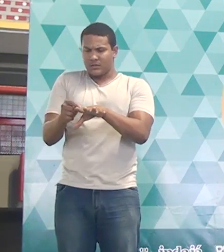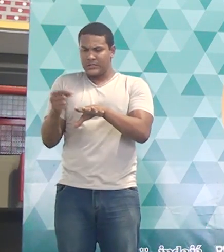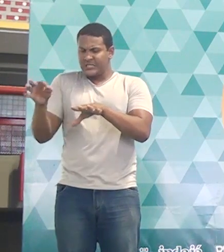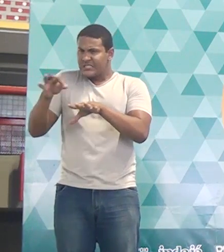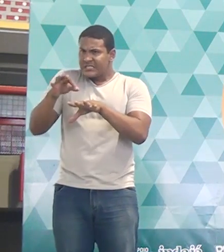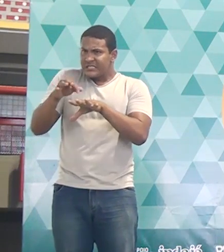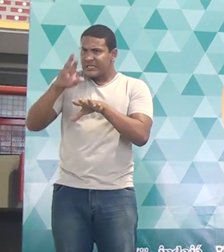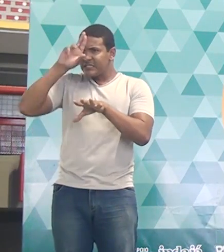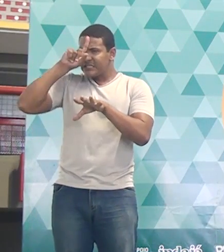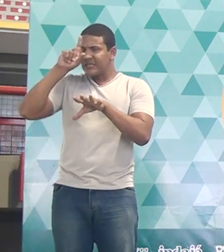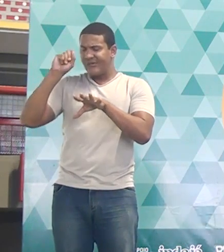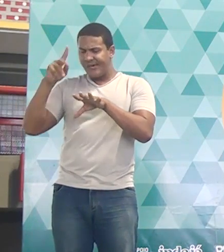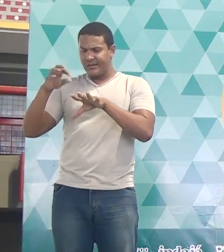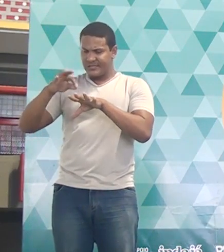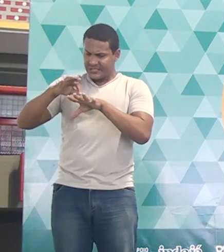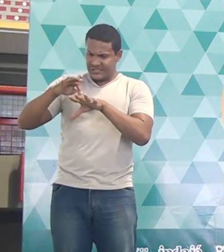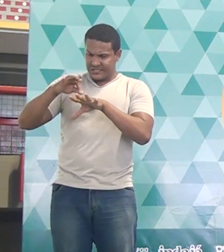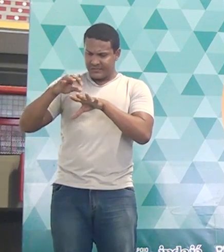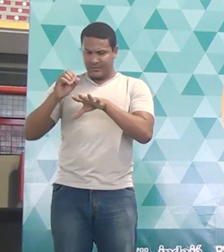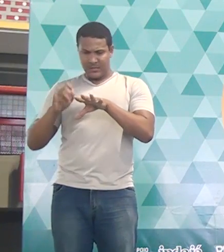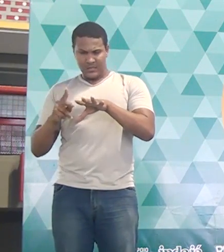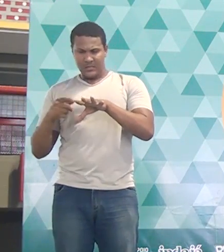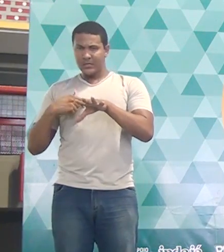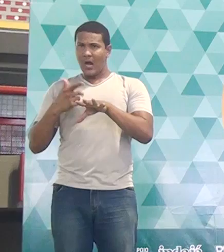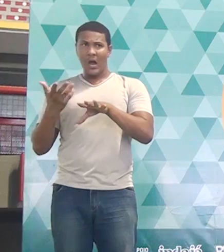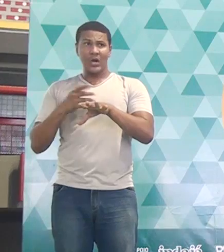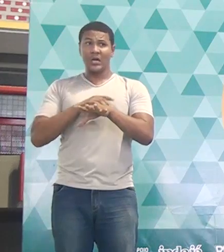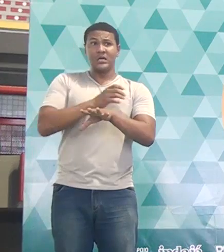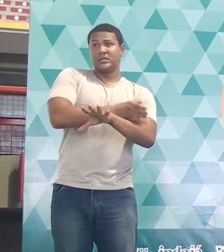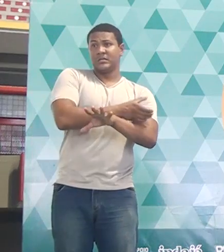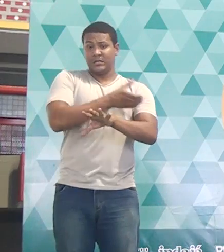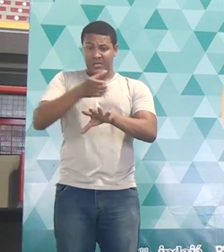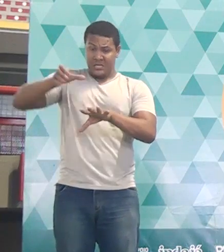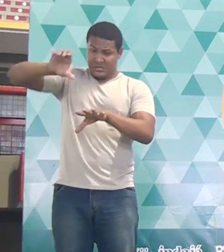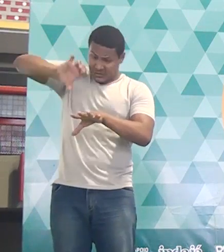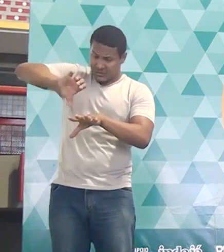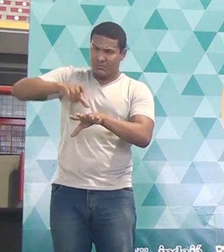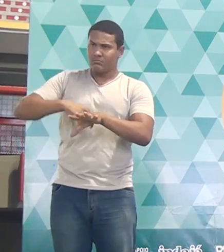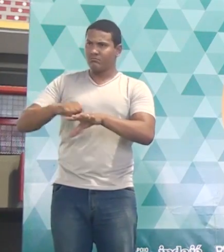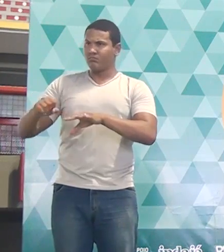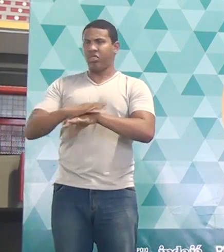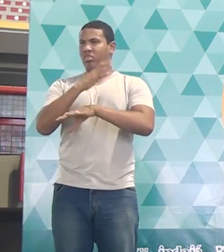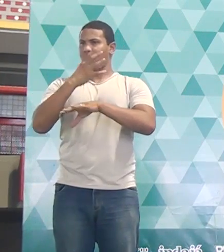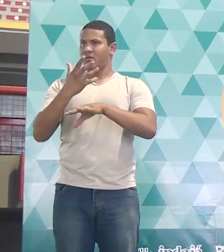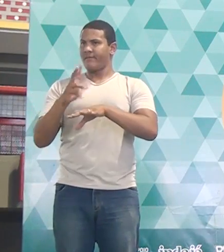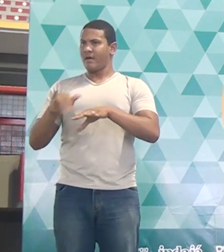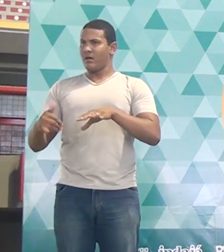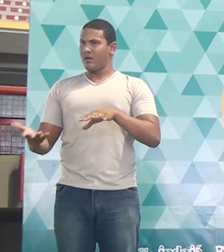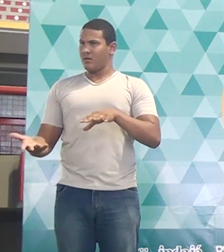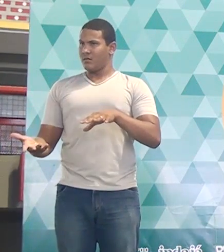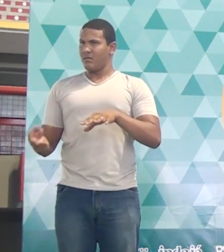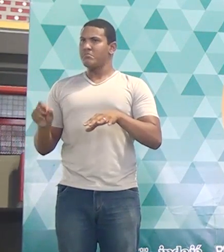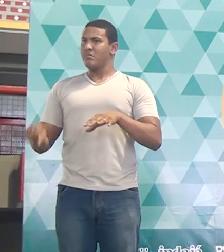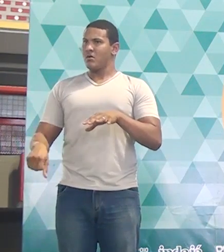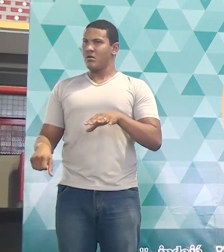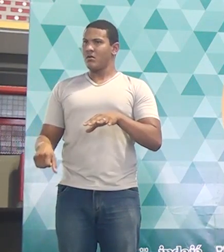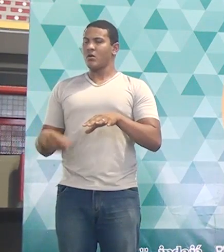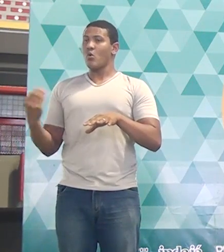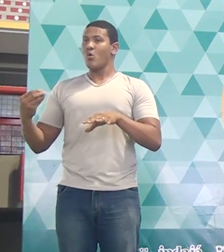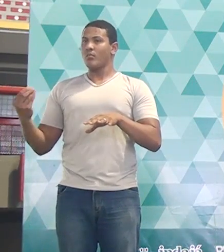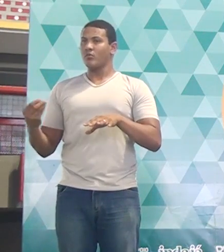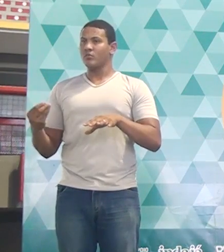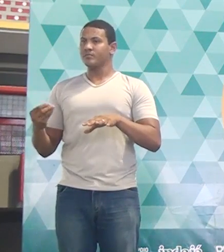mais do necessário, você vai aumentar o processo. Porque o que sobrar vai agravar o problema. Então, como é que eu resolvi